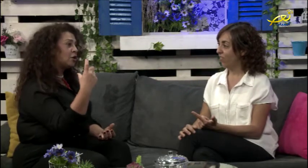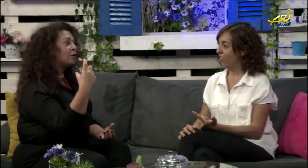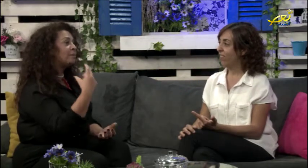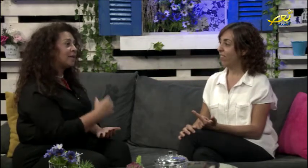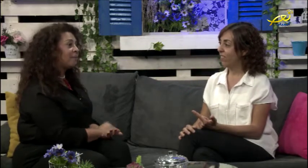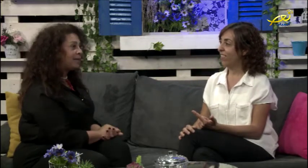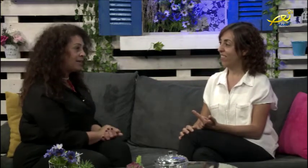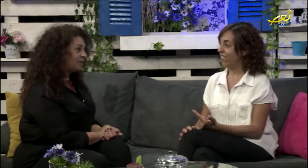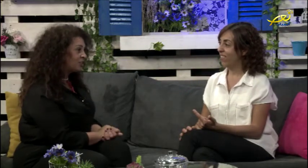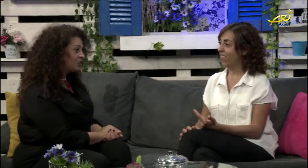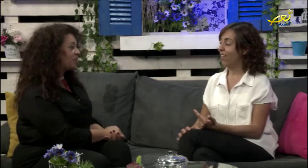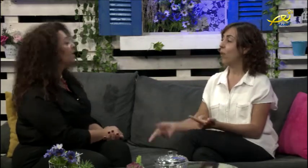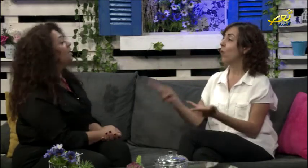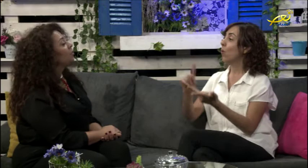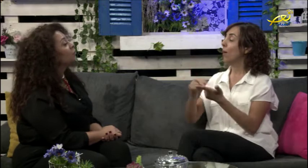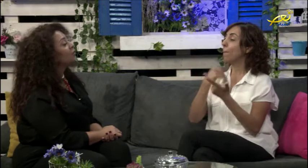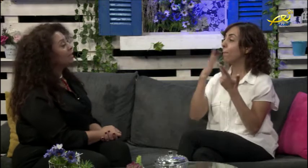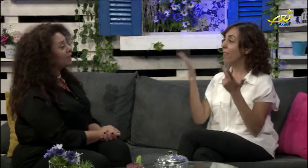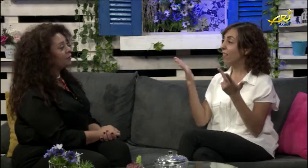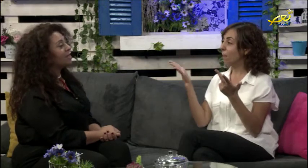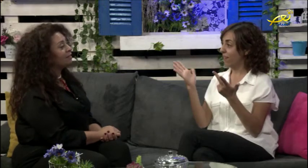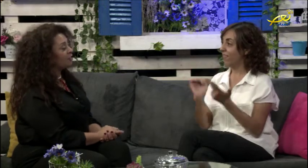إيكون بكعب الشاشة يكون فيها الترجمة.